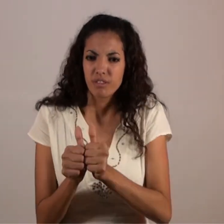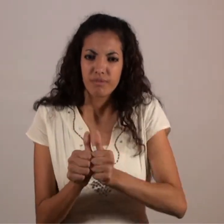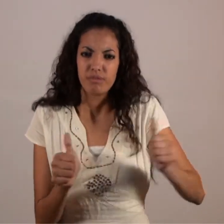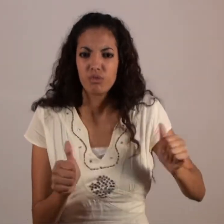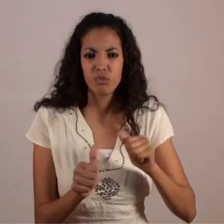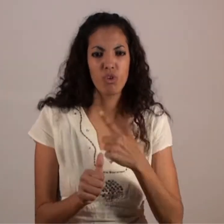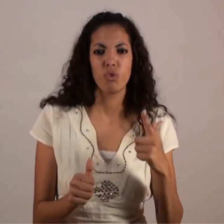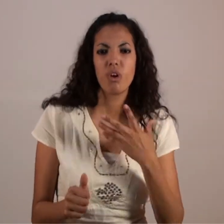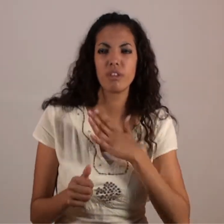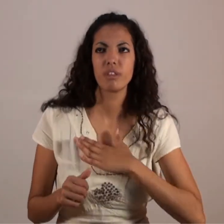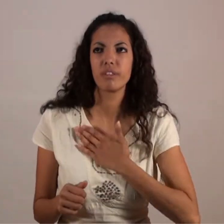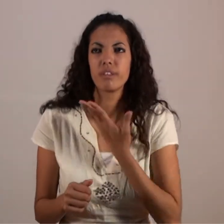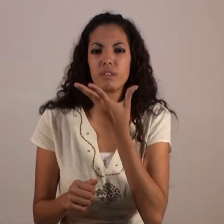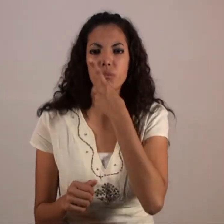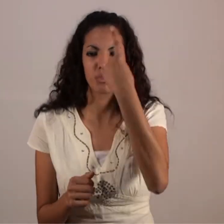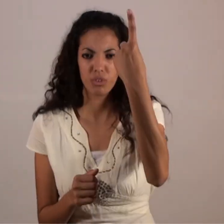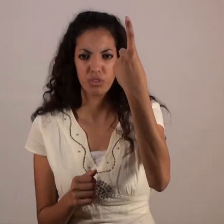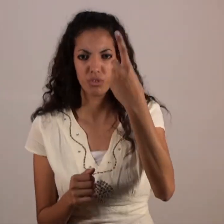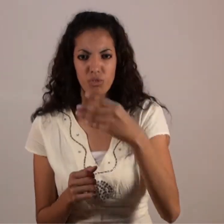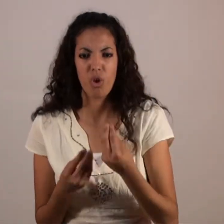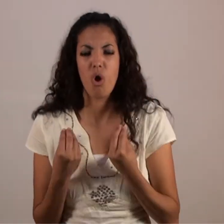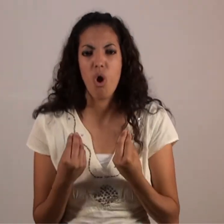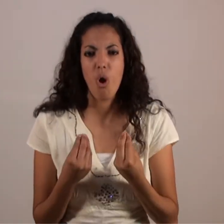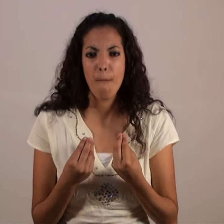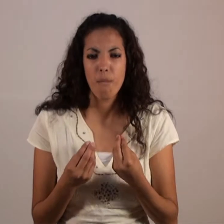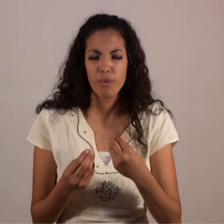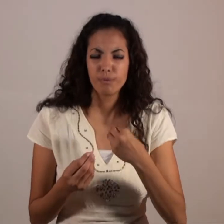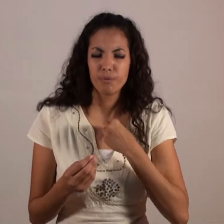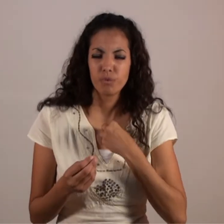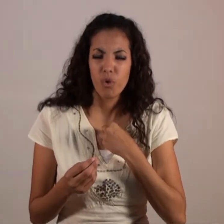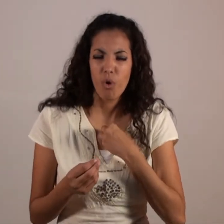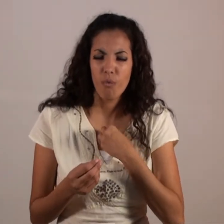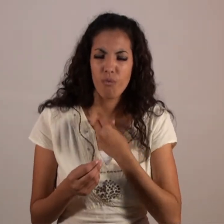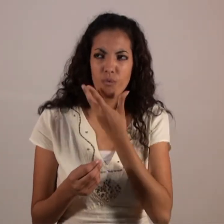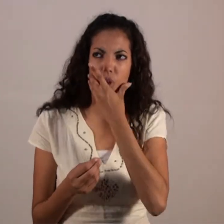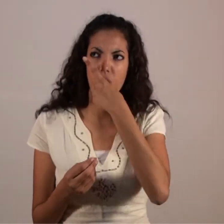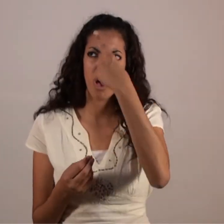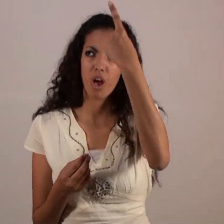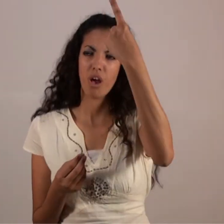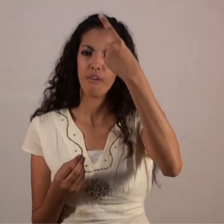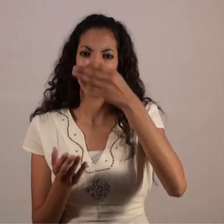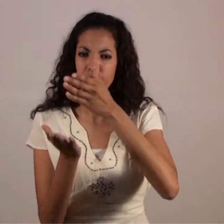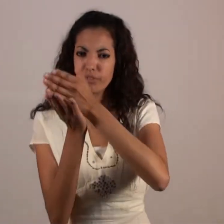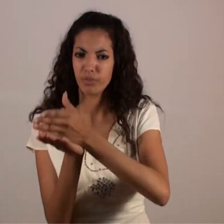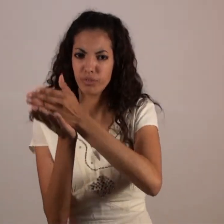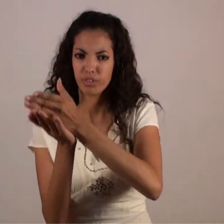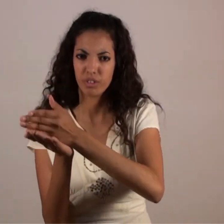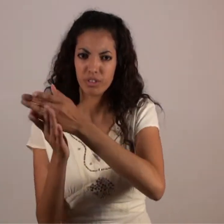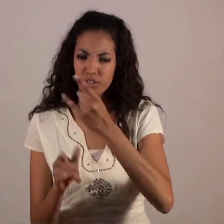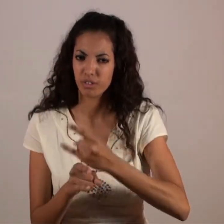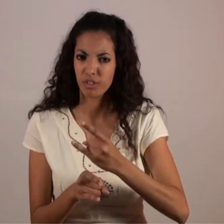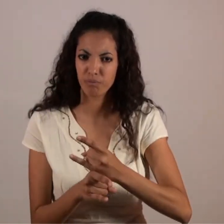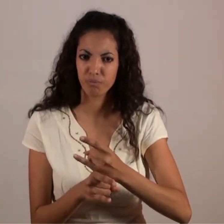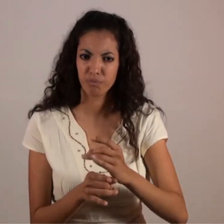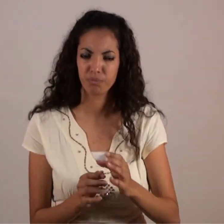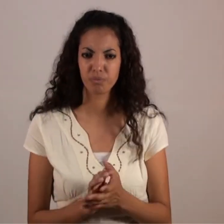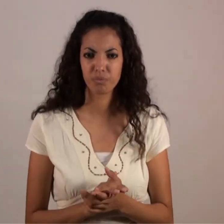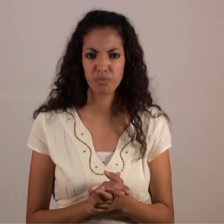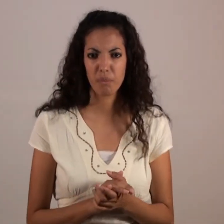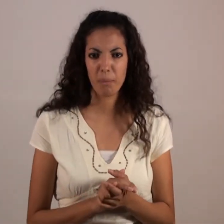¿Cómo puedes usar esta certeza como motivación para vivir como Dios quiere que vivas, a diferencia tal vez de cómo estás viviendo